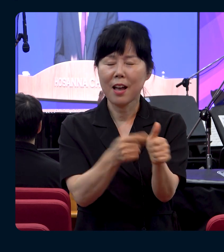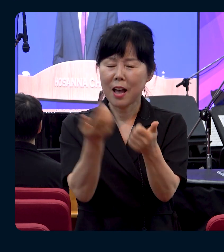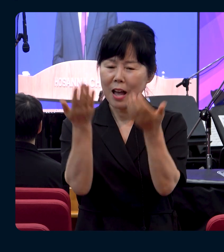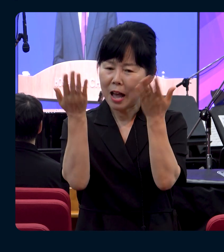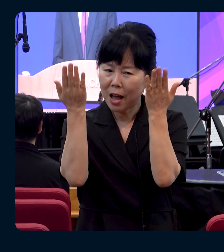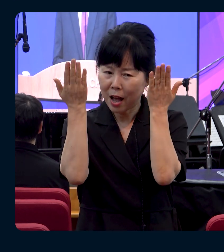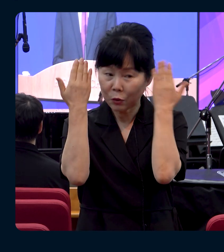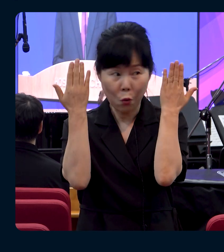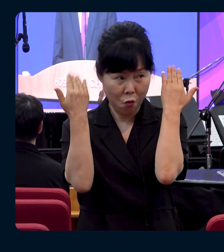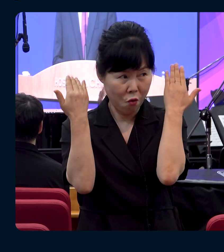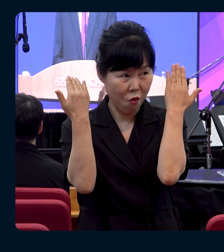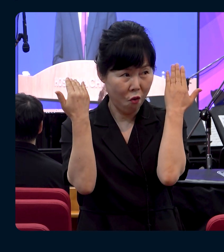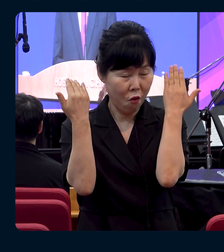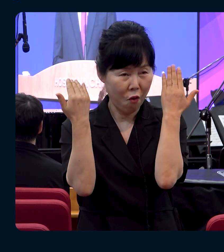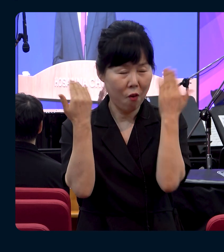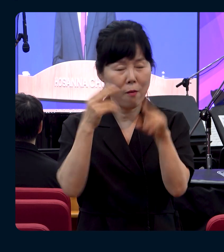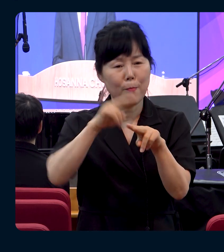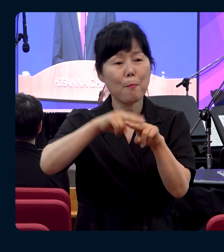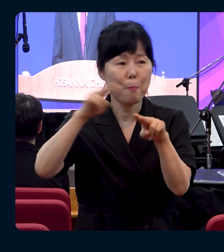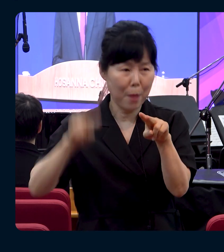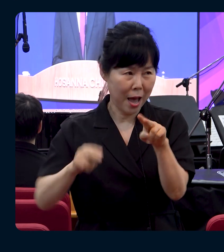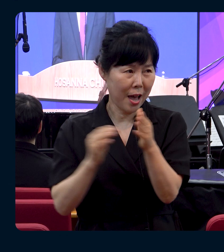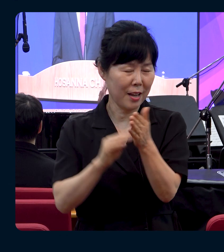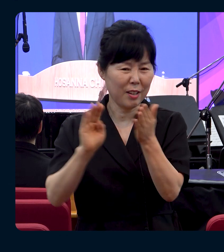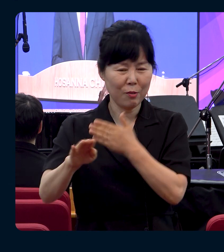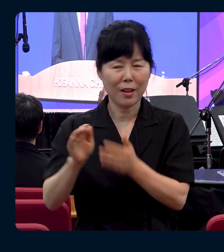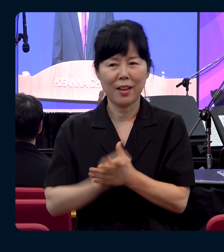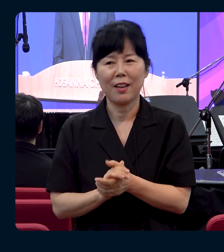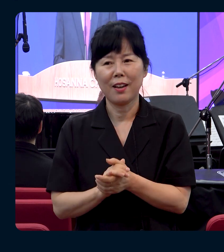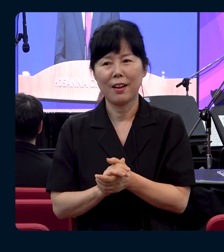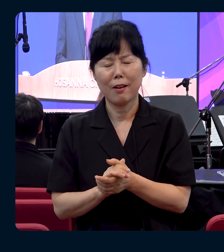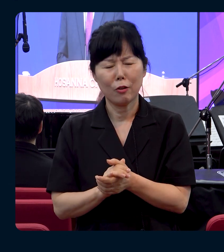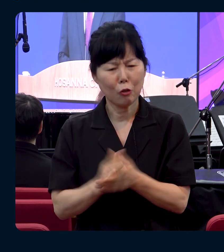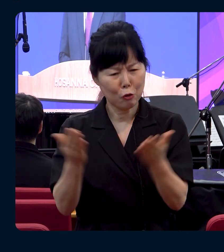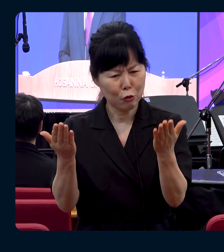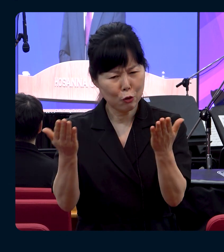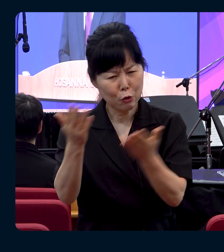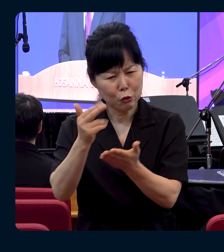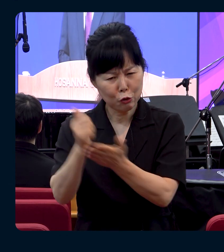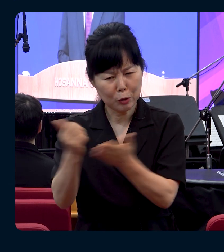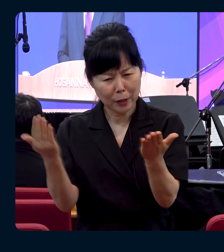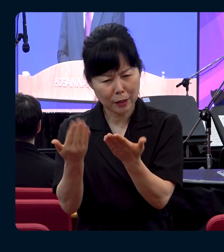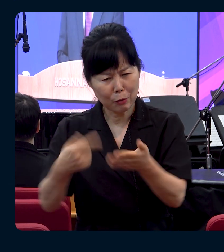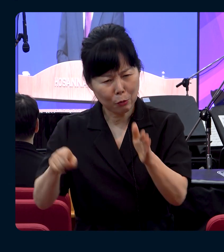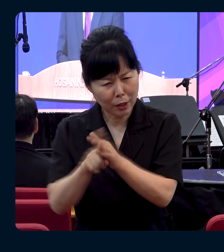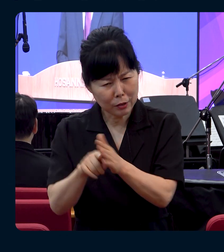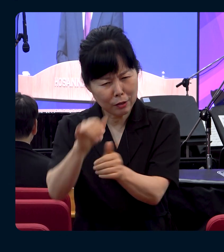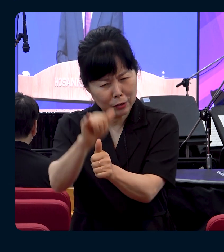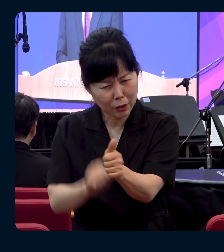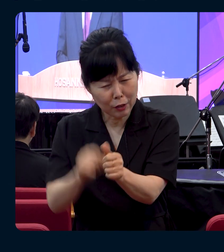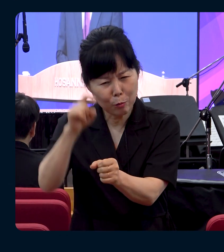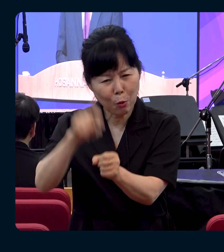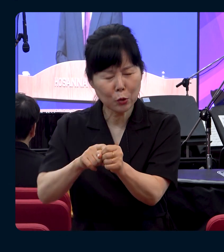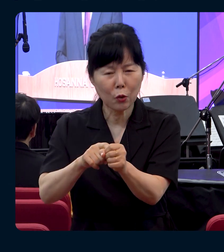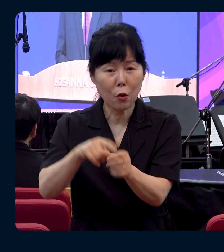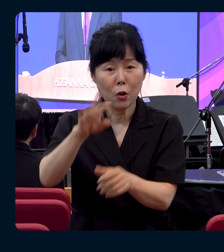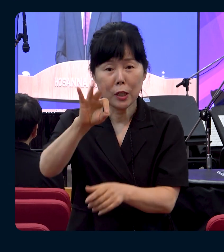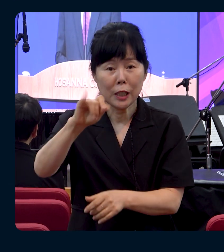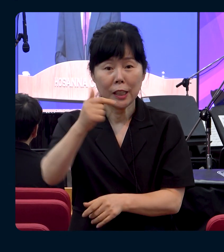정년퇴임하시고 그리고는 하나님 나라를 위해서 좀 더 섬기겠다고